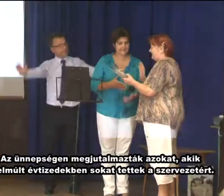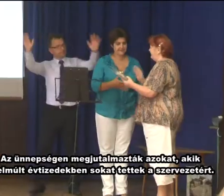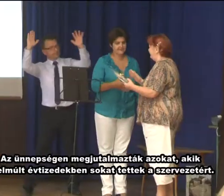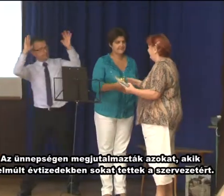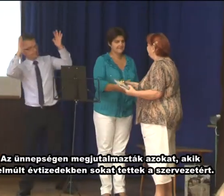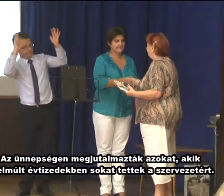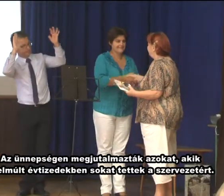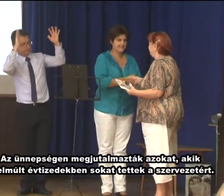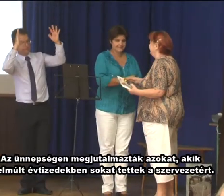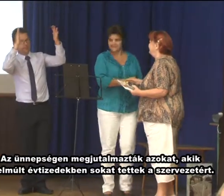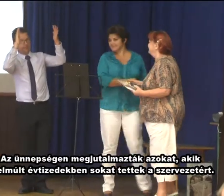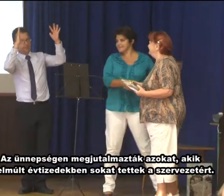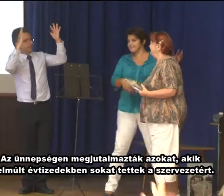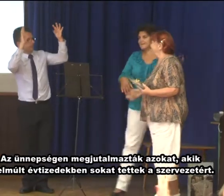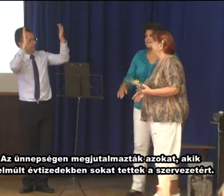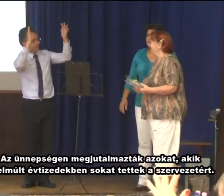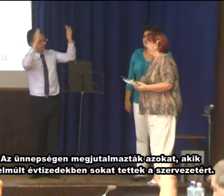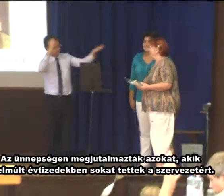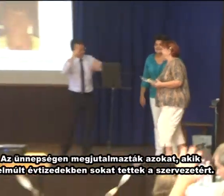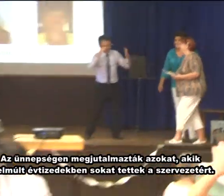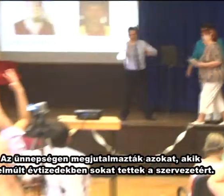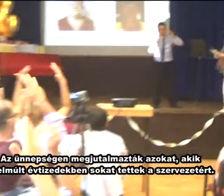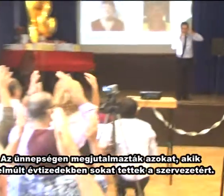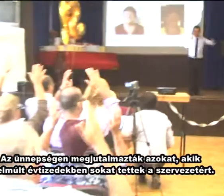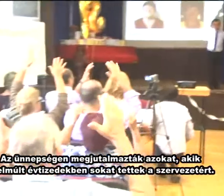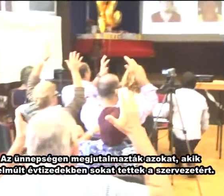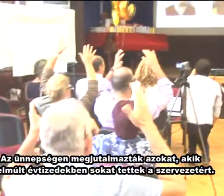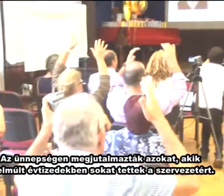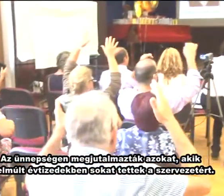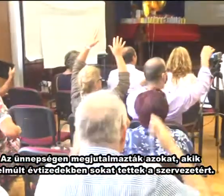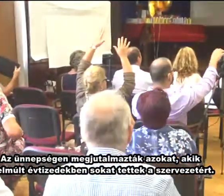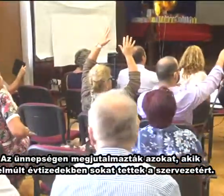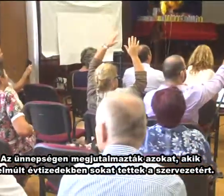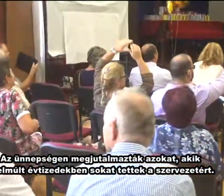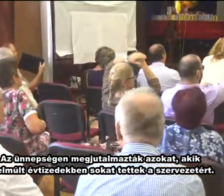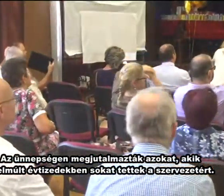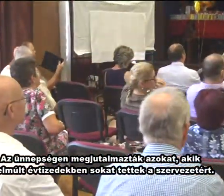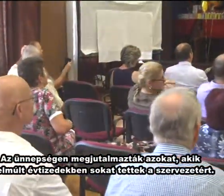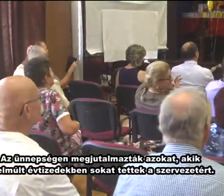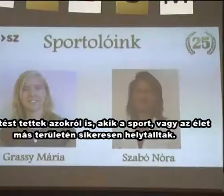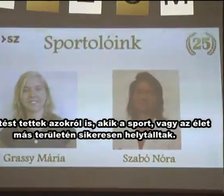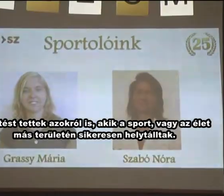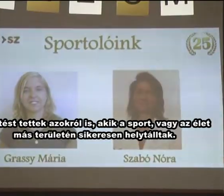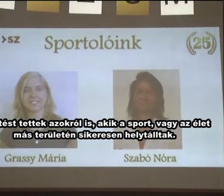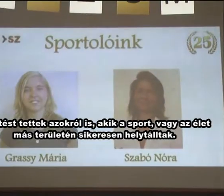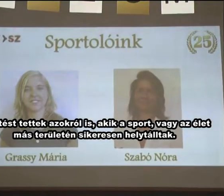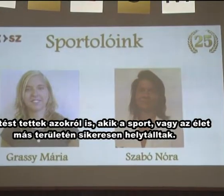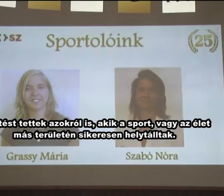Az ünnepségen megjutalmazták azokat, akik az elmúlt évtizedekben sokat tettek a szervezetért. Említést tettek azokról